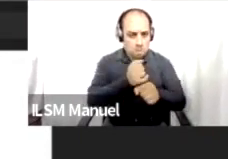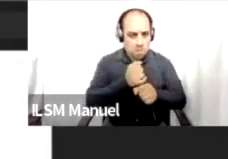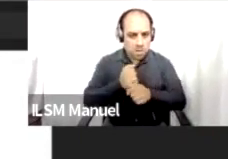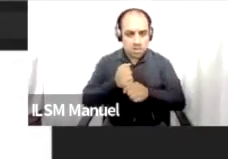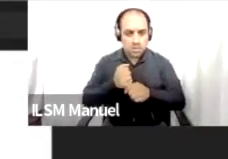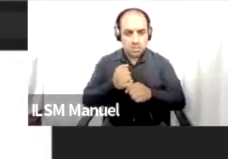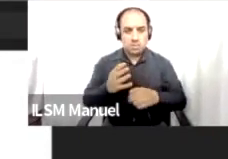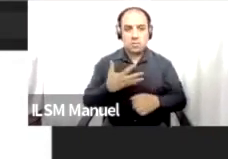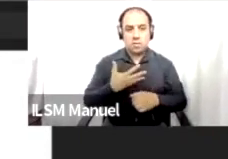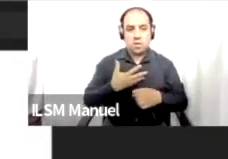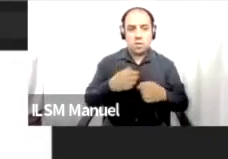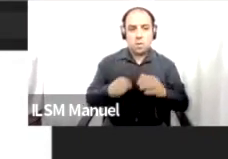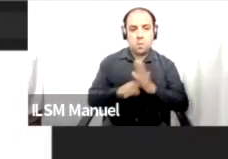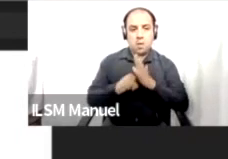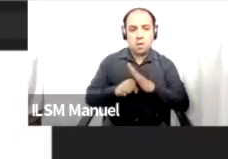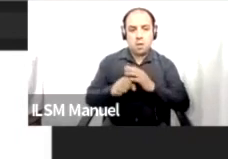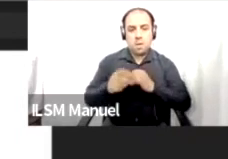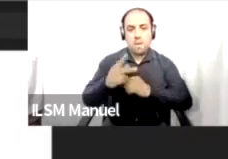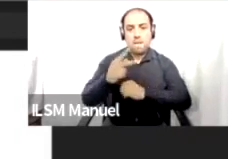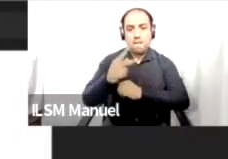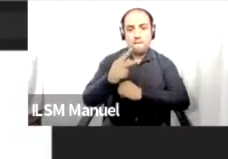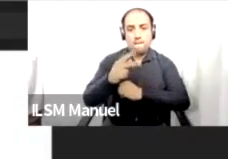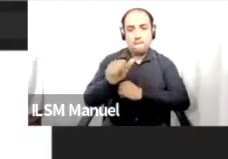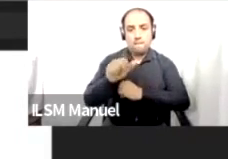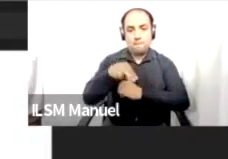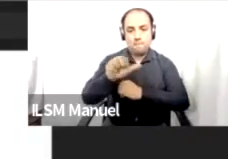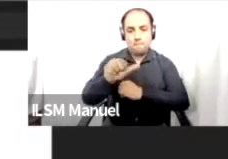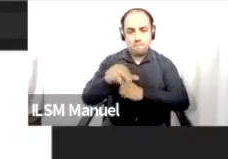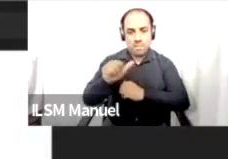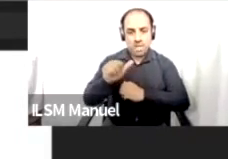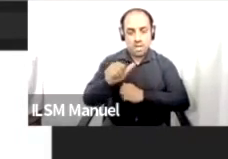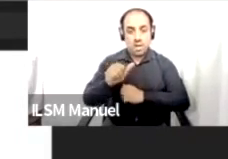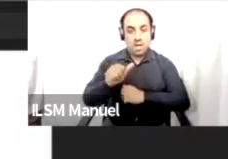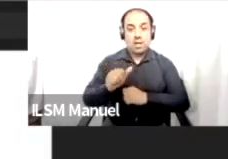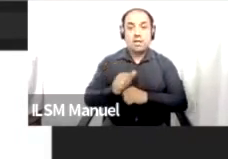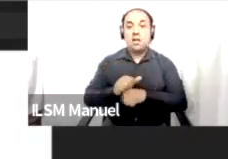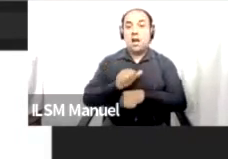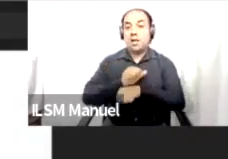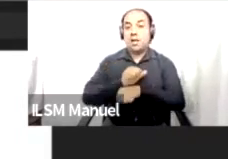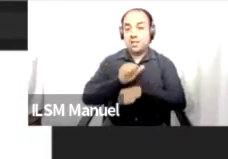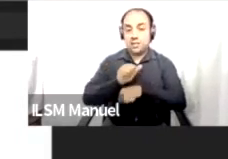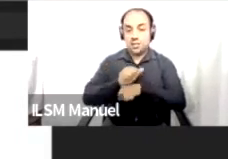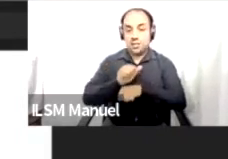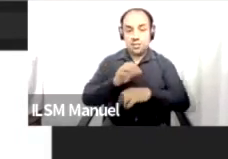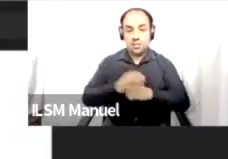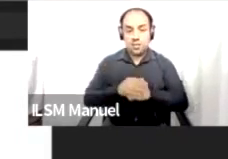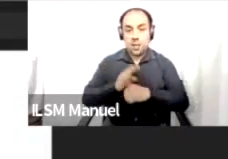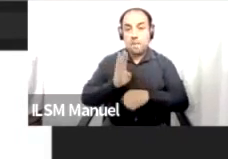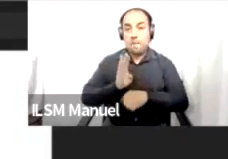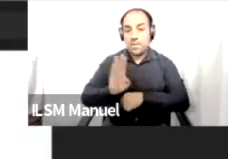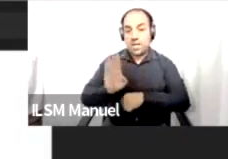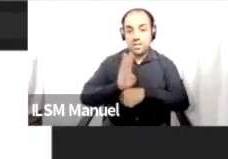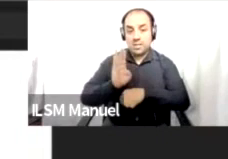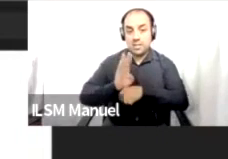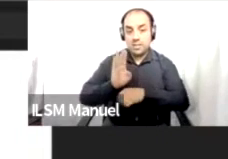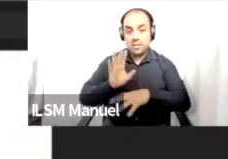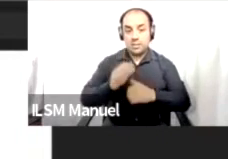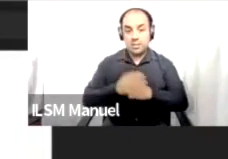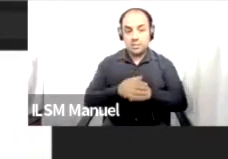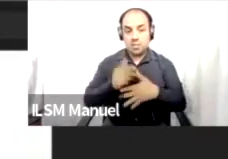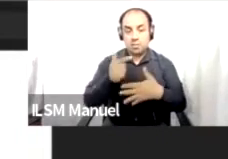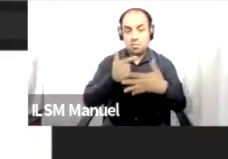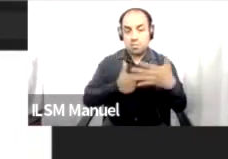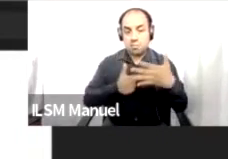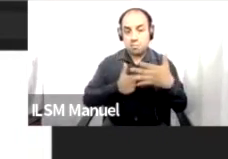Panamá, Argentina, Costa Rica, Ecuador y Brasil. Tal vez ahí mis datos fallan, pero sí quería como señalar esto y dejar